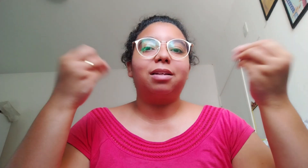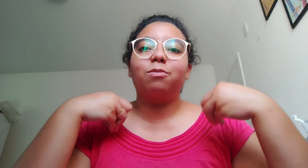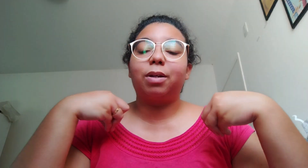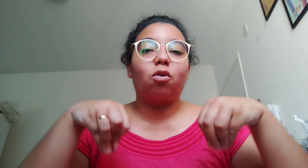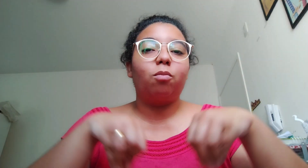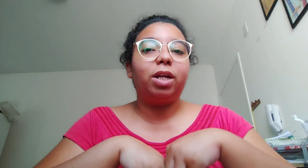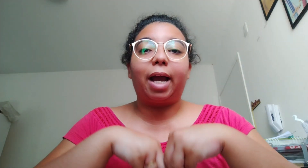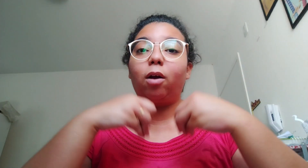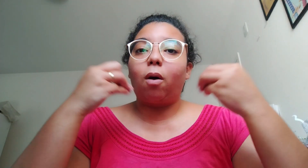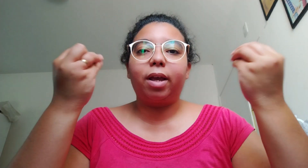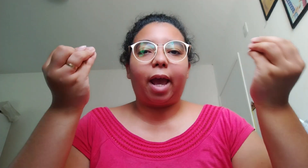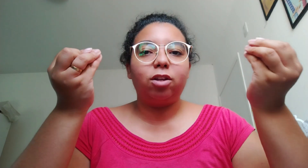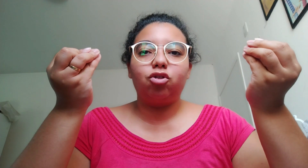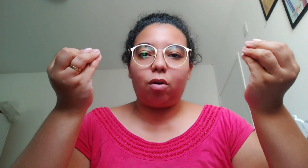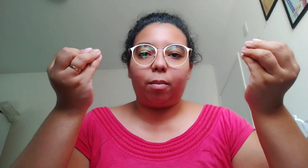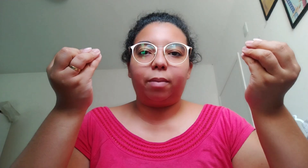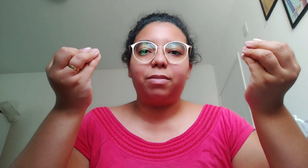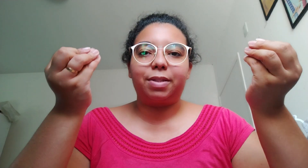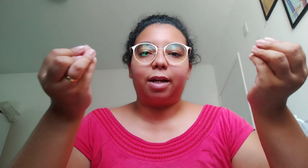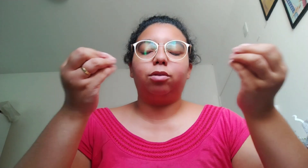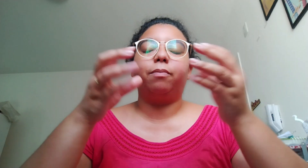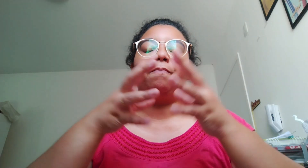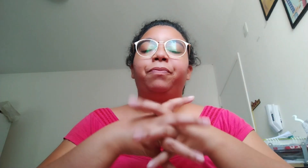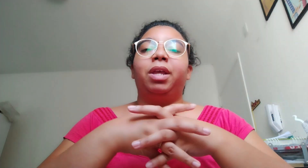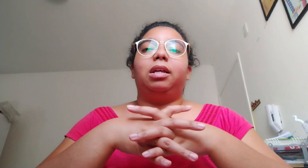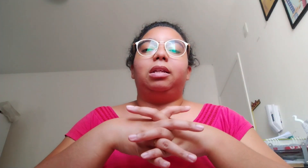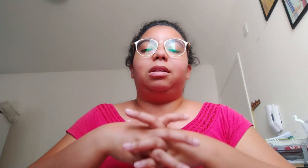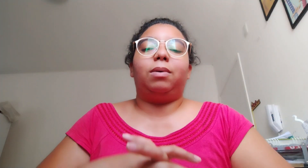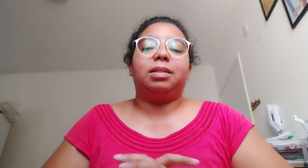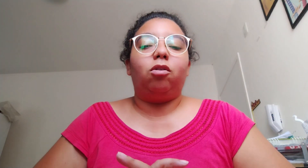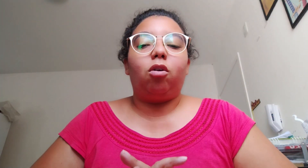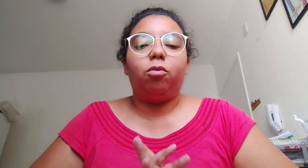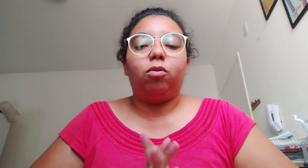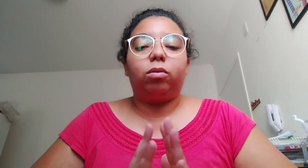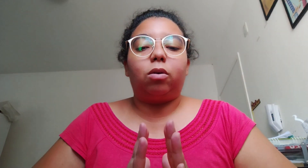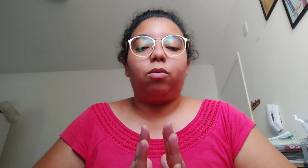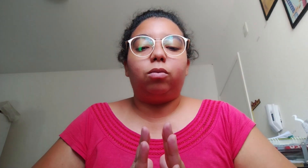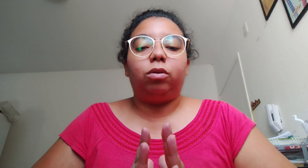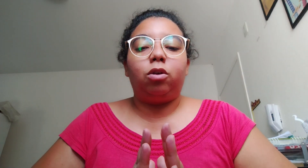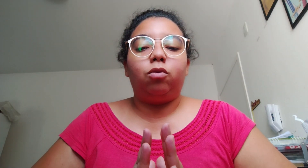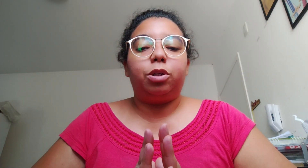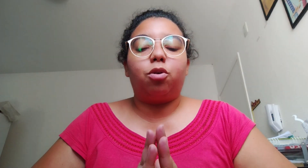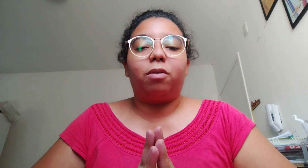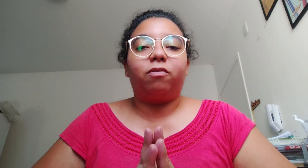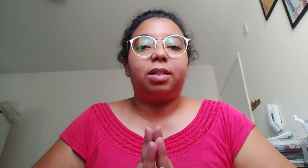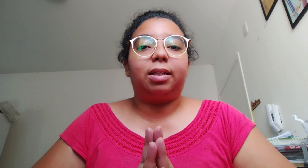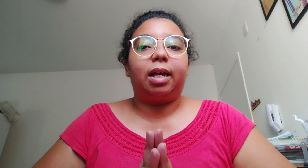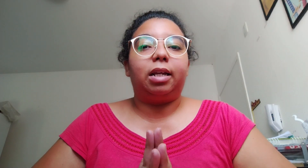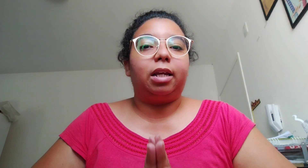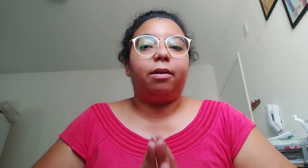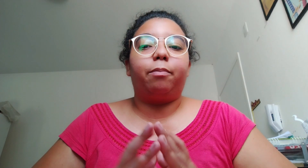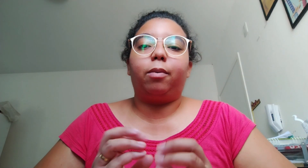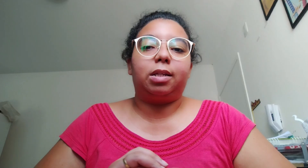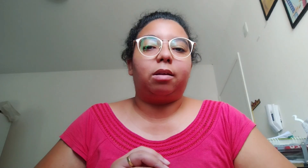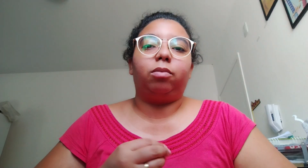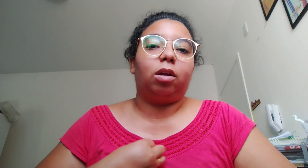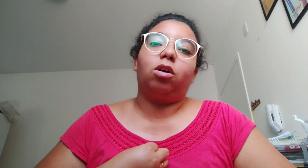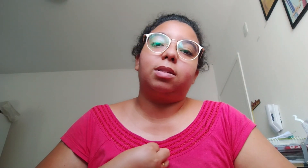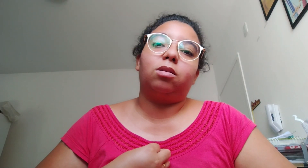para se comunicar em qualquer idioma, certo? Então, assim como em um idioma você tem ali, por exemplo, na